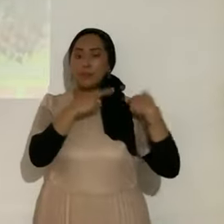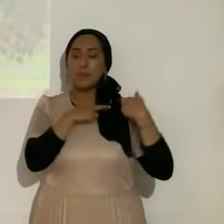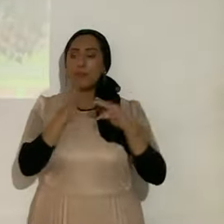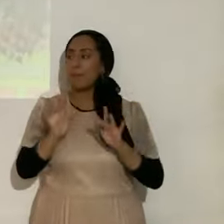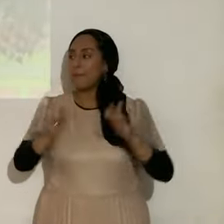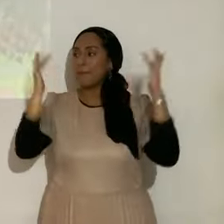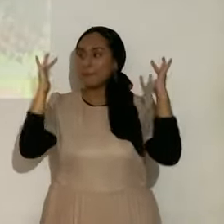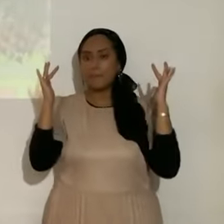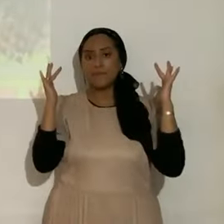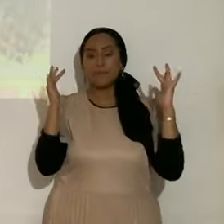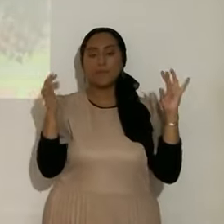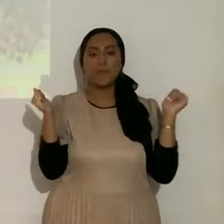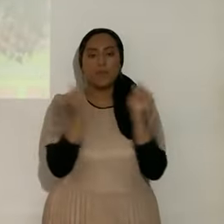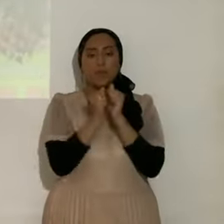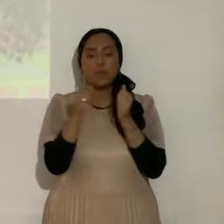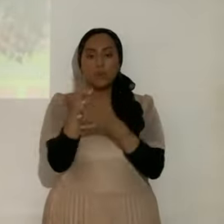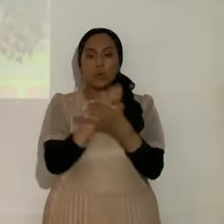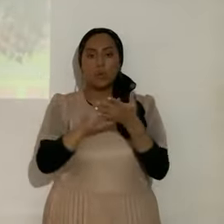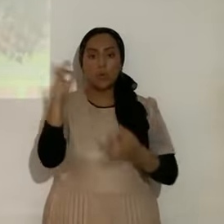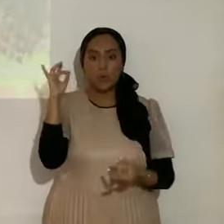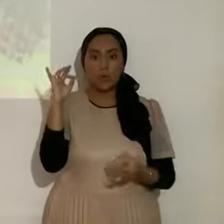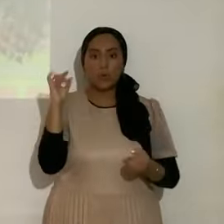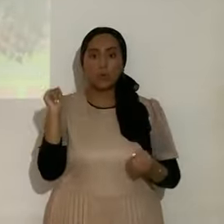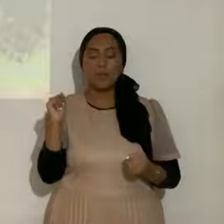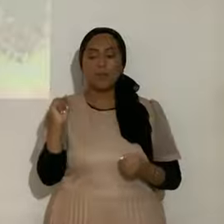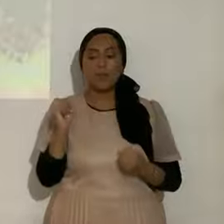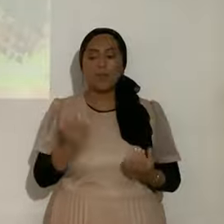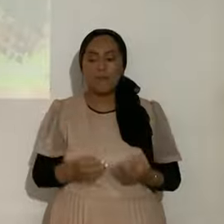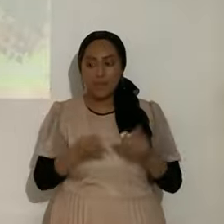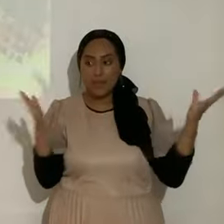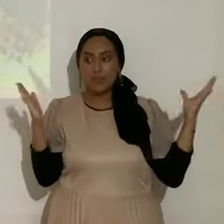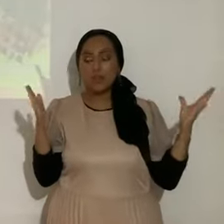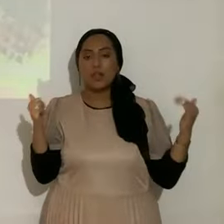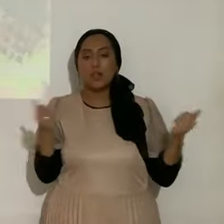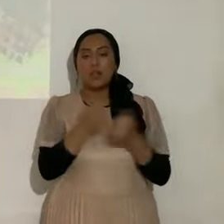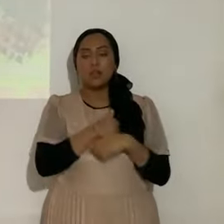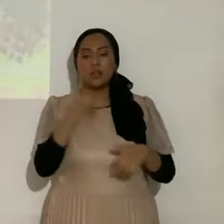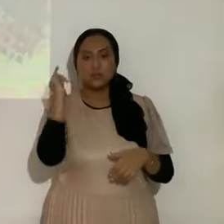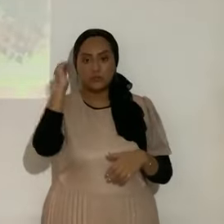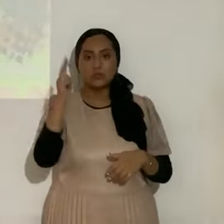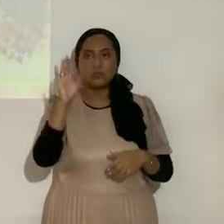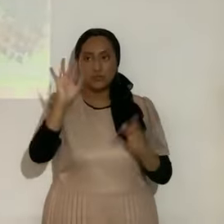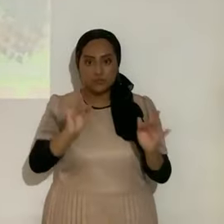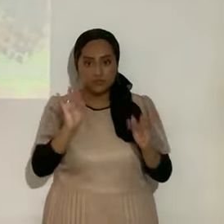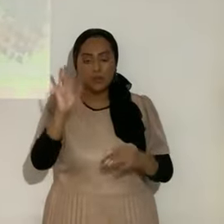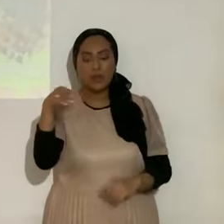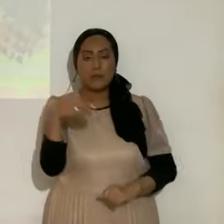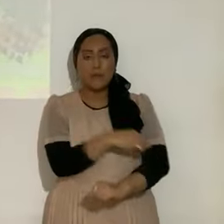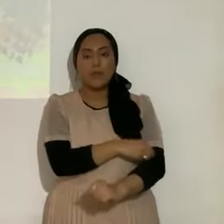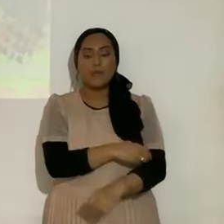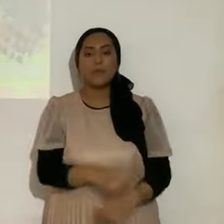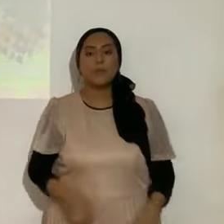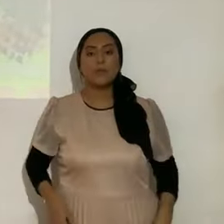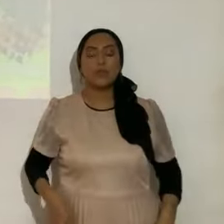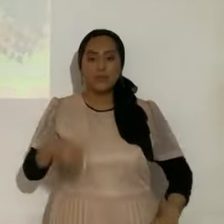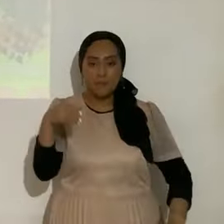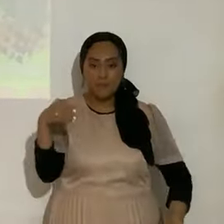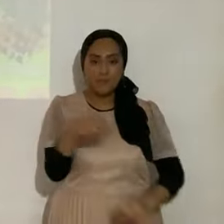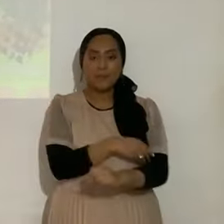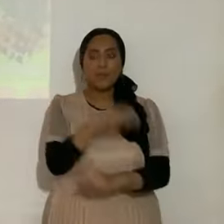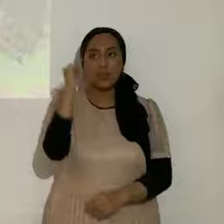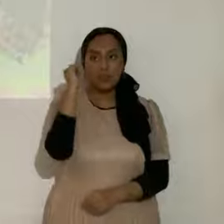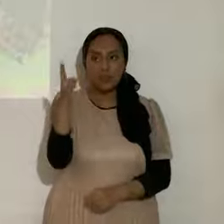brillar con el bendito Ruaj HaKodesh, dar a conocer el amor de Yahweh, su compasión y su poder. El poder de